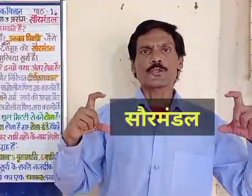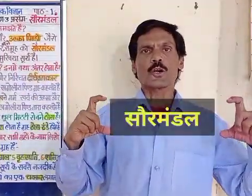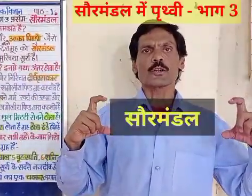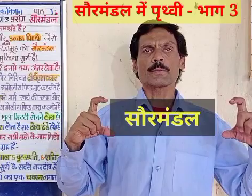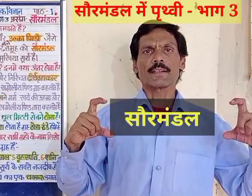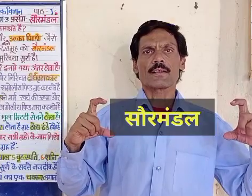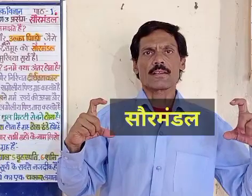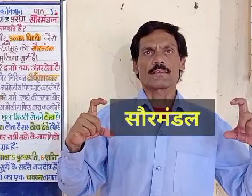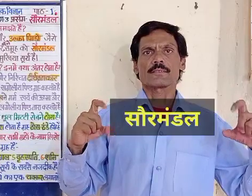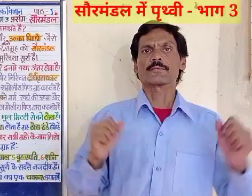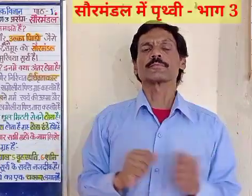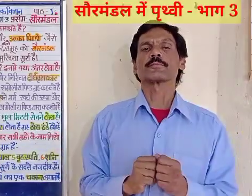सौरमंडल।